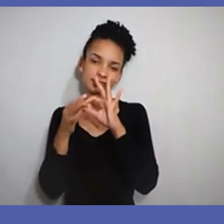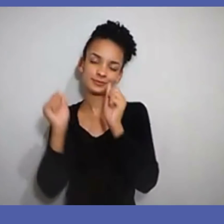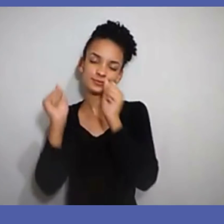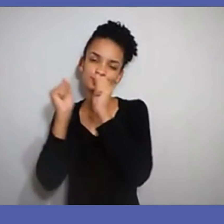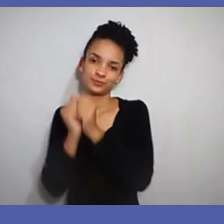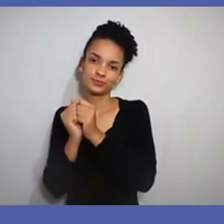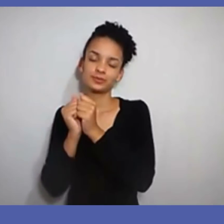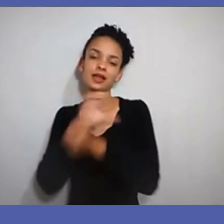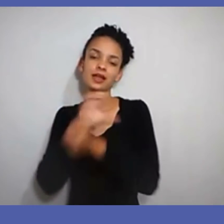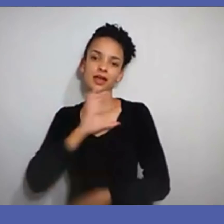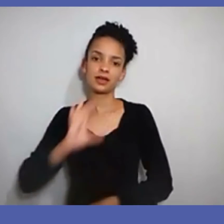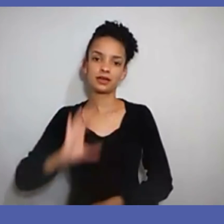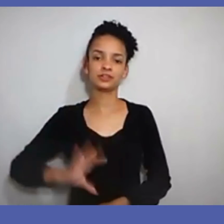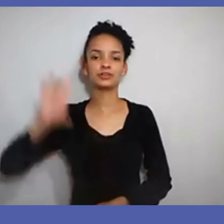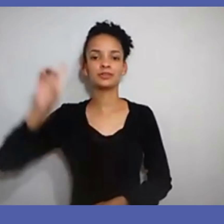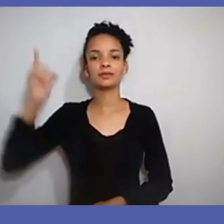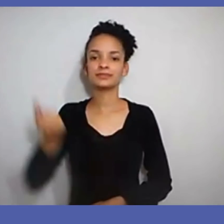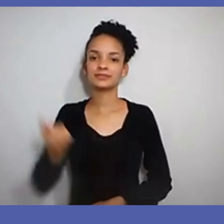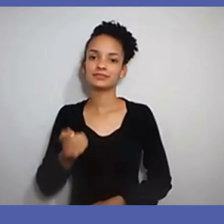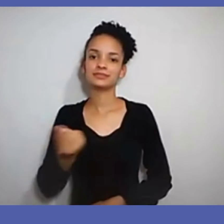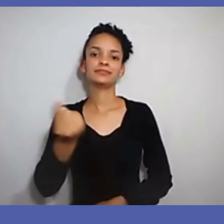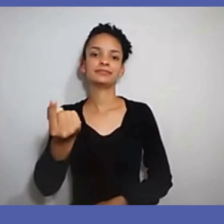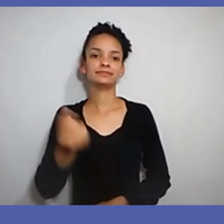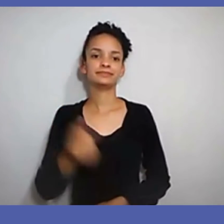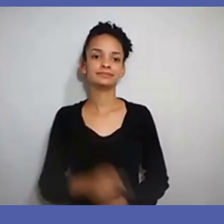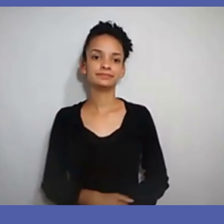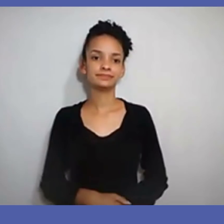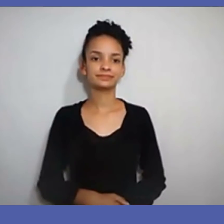todo sempre. Vale a pena, não?